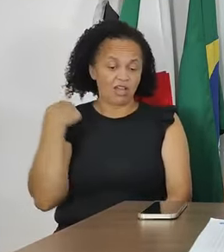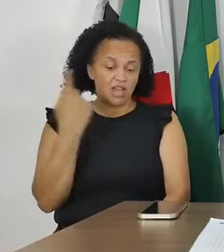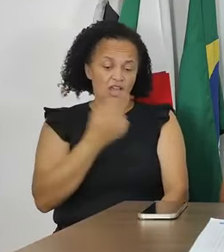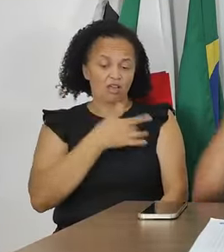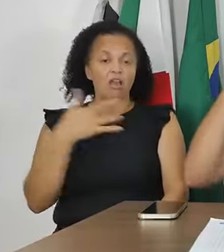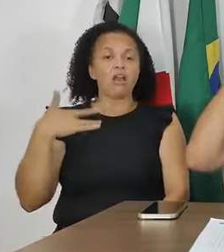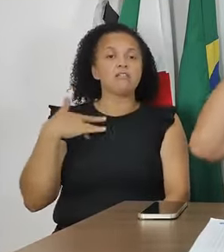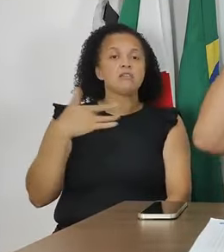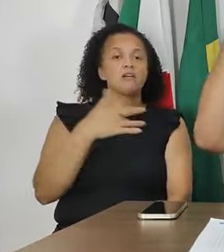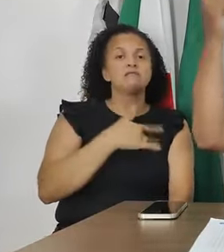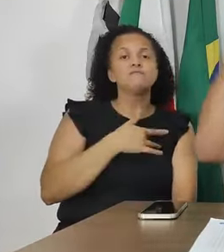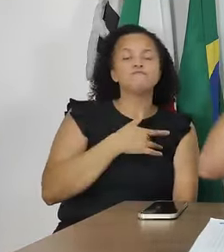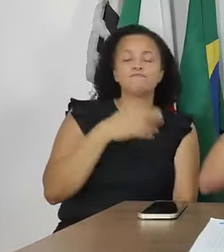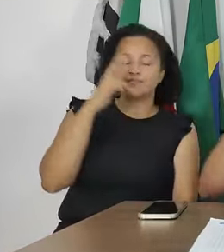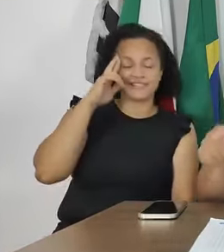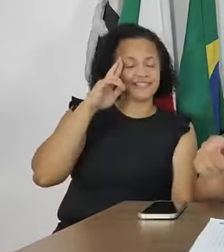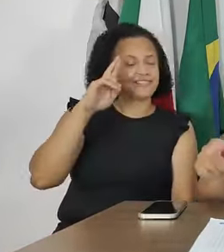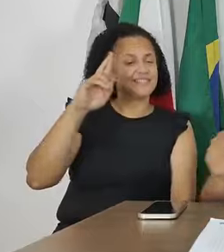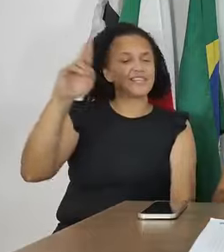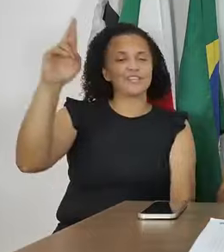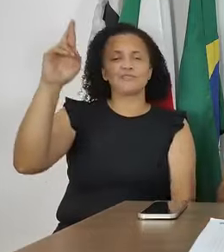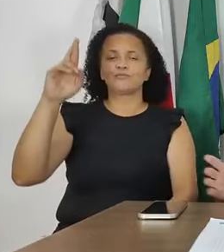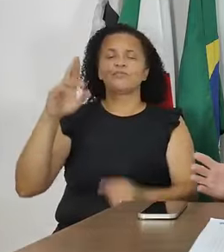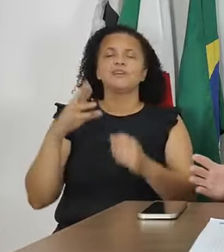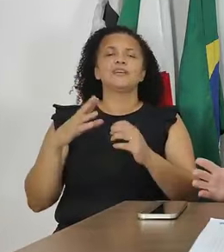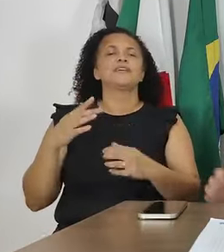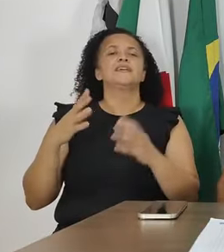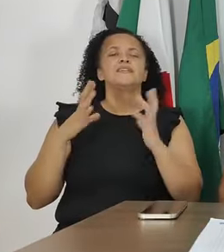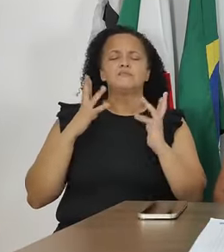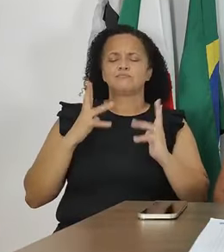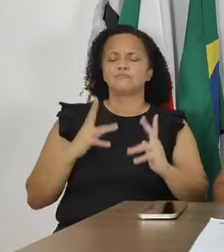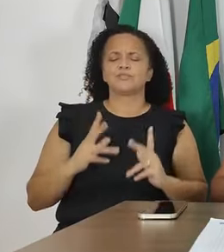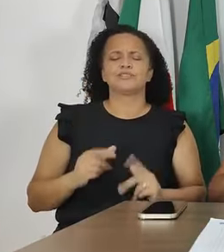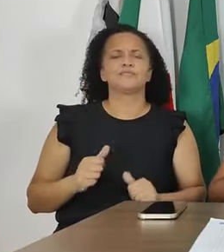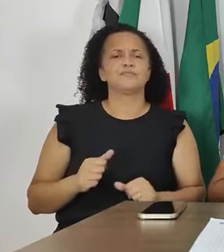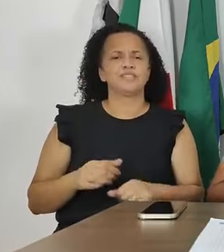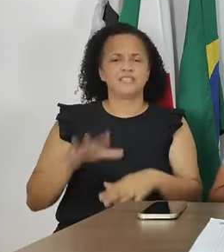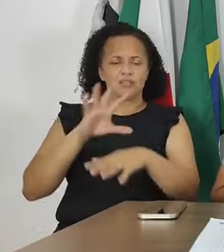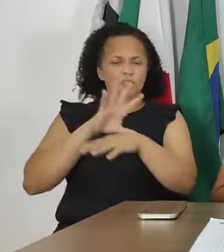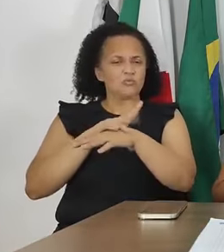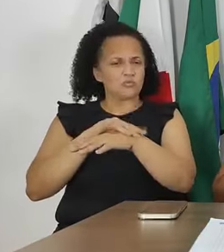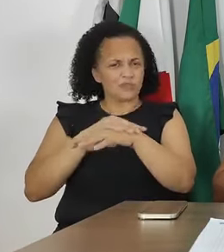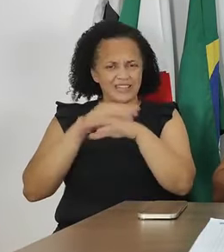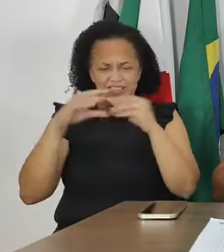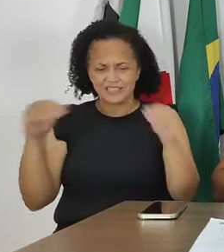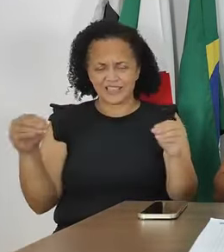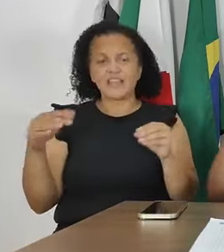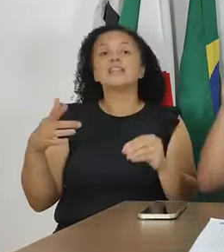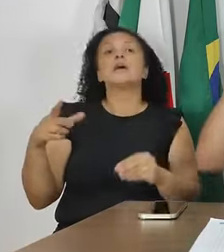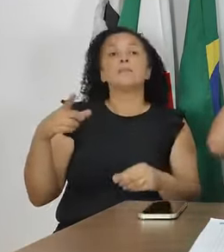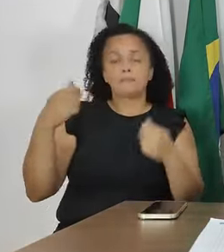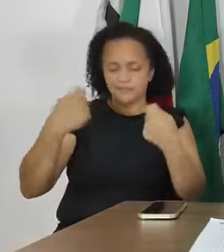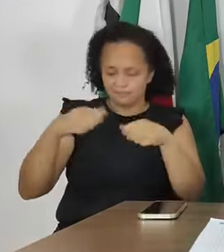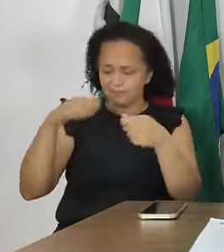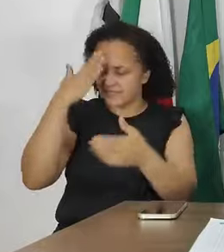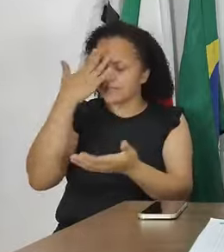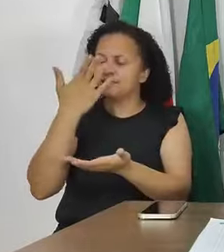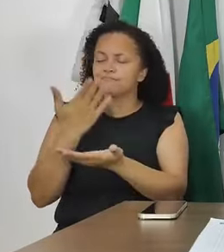Senhor é o Jeová Rafa, o Deus que nos sara. Portanto, eu tenho plena saúde física sobre a minha vida, porque